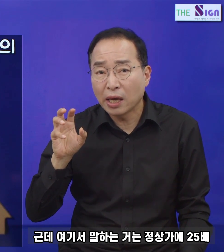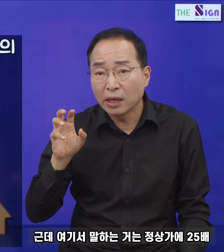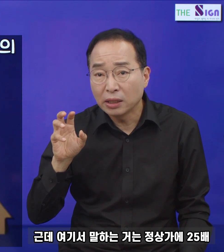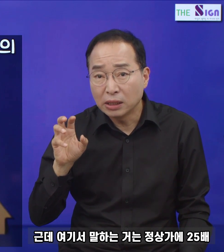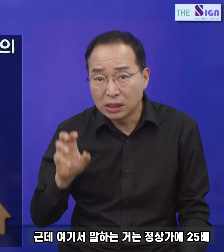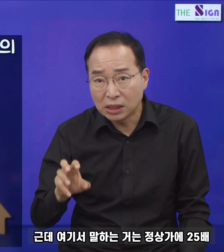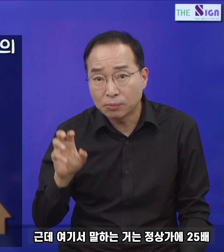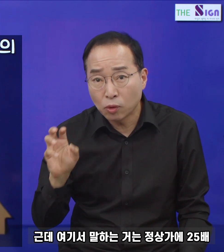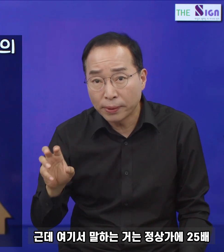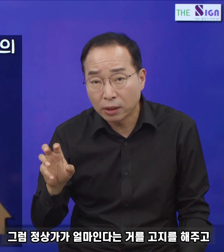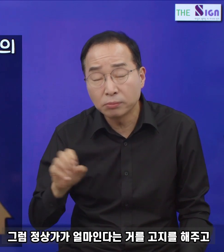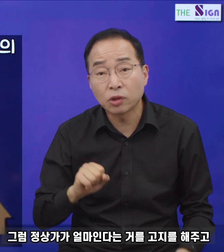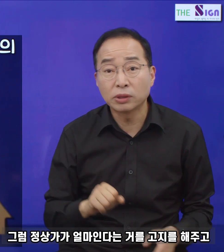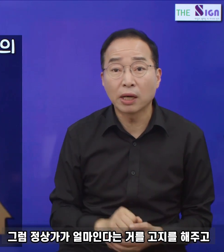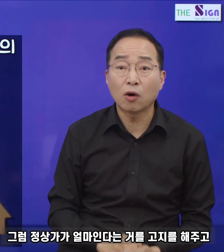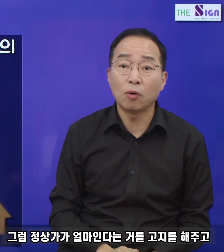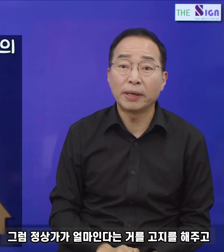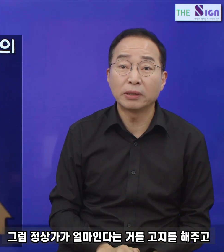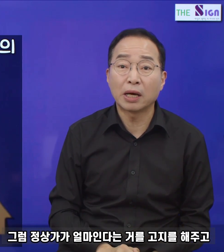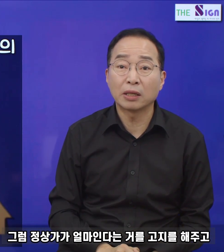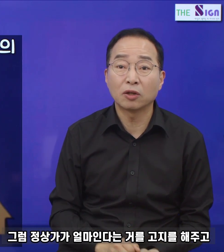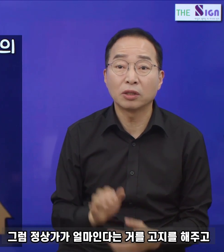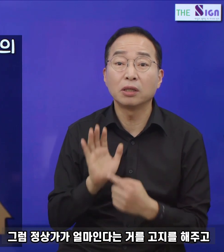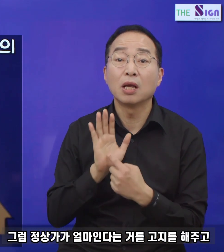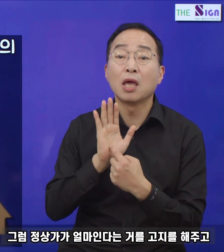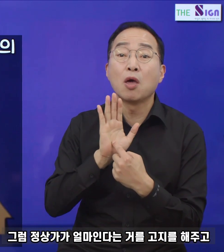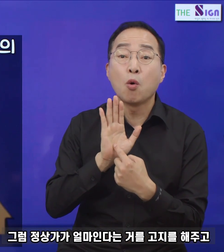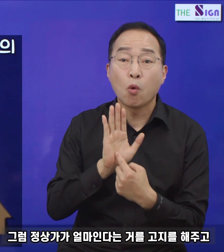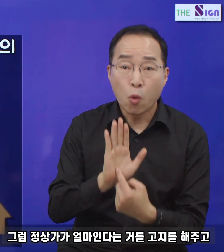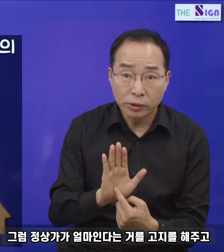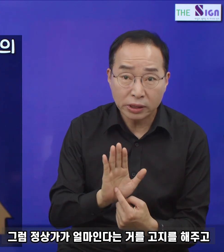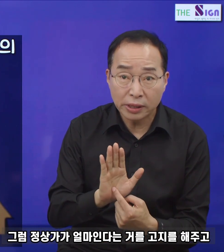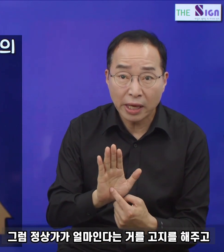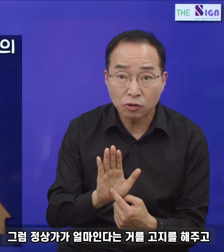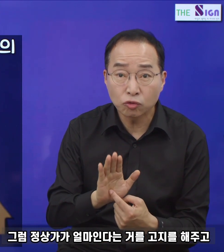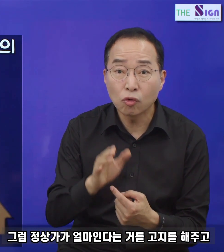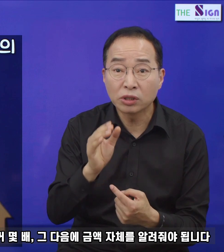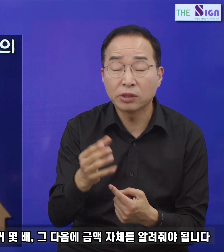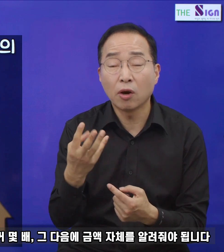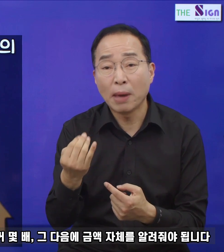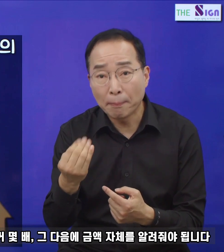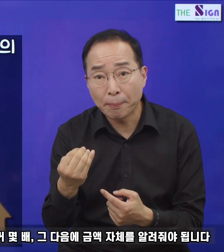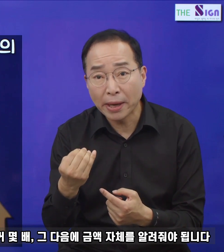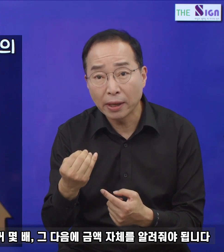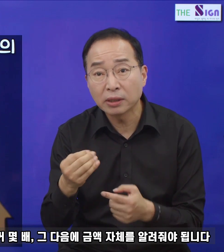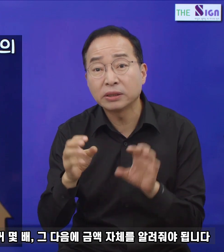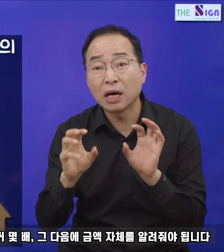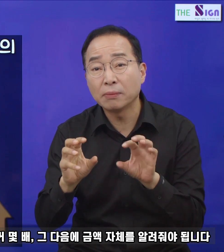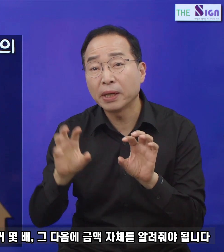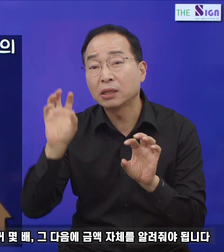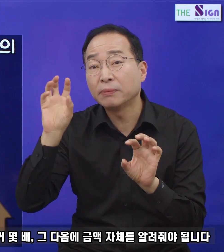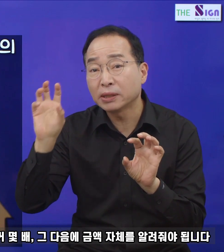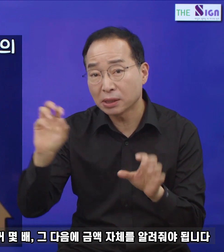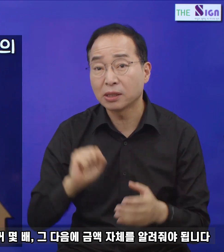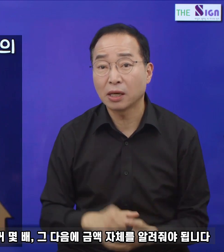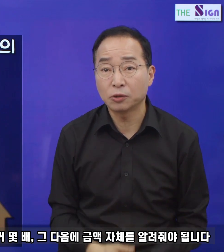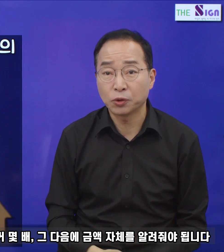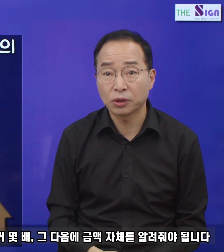정상가의 25배, 그럼 정상가가 얼마인다는 거를 고지를 해주고 그거 몇 배, 그 다음에 금액 자체를 알려줘야